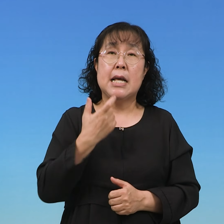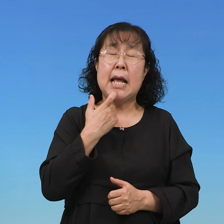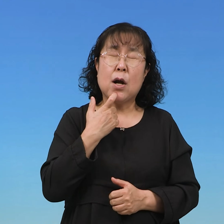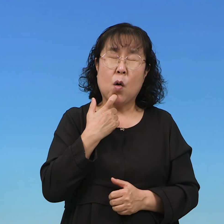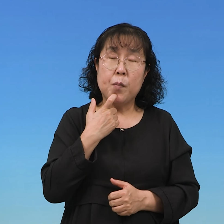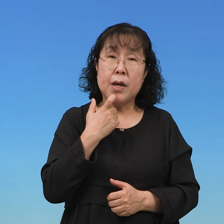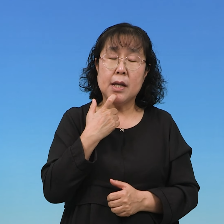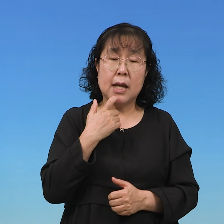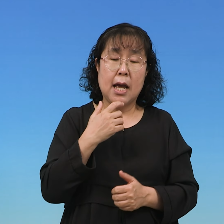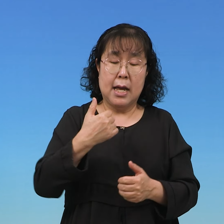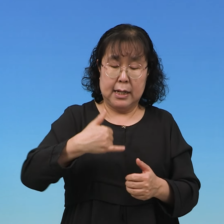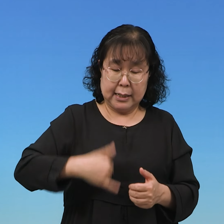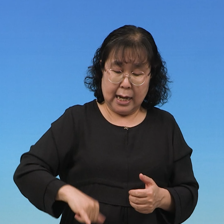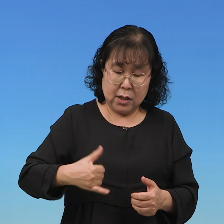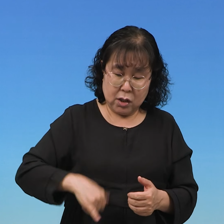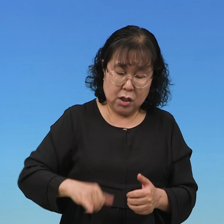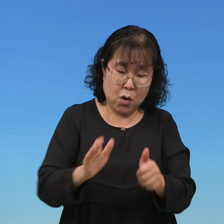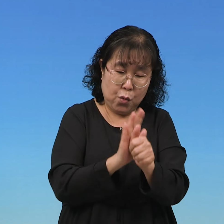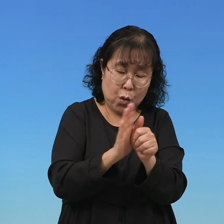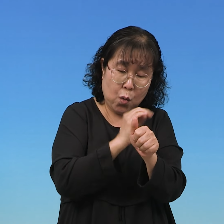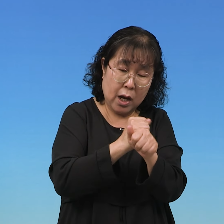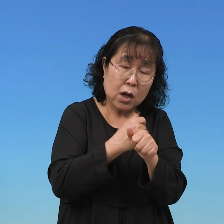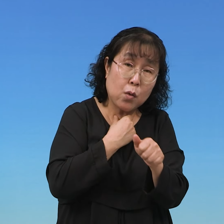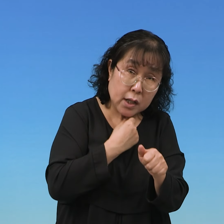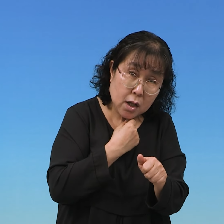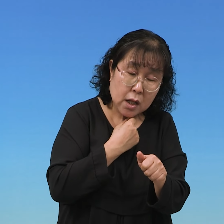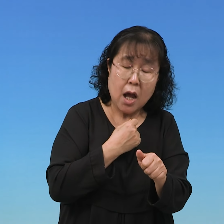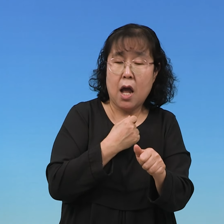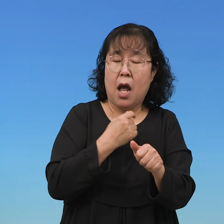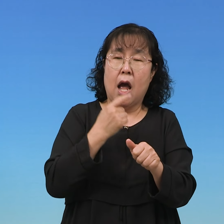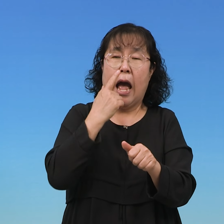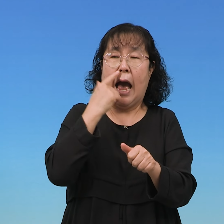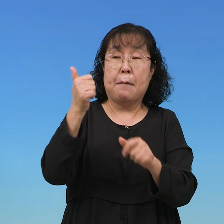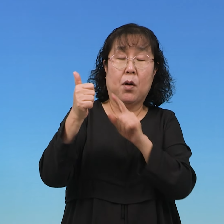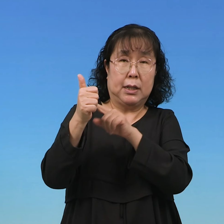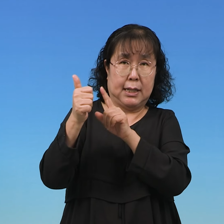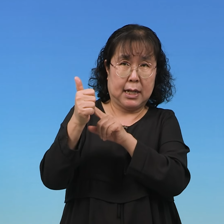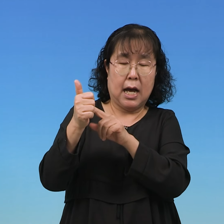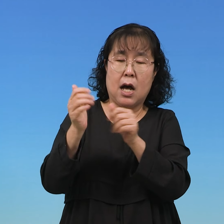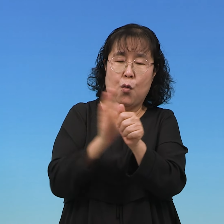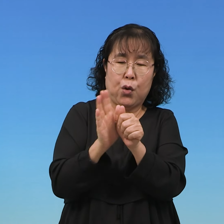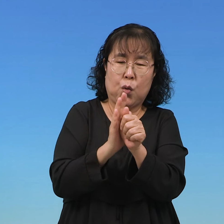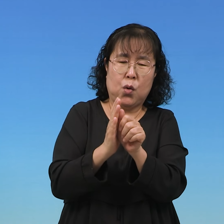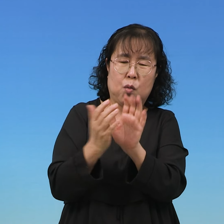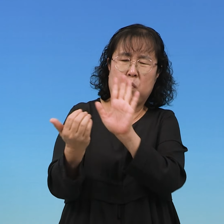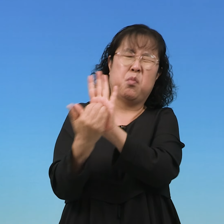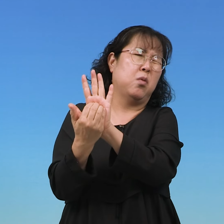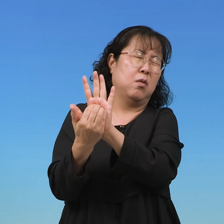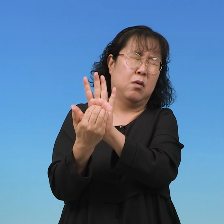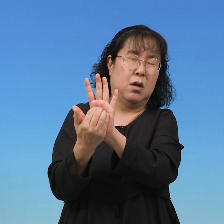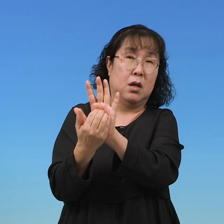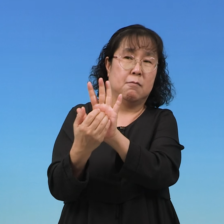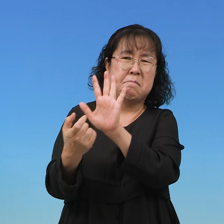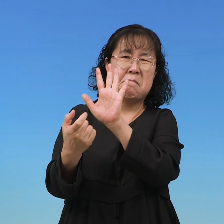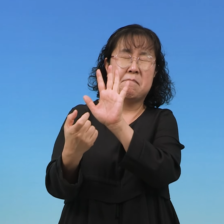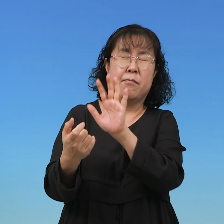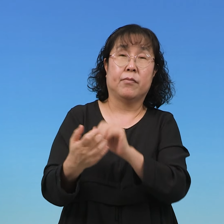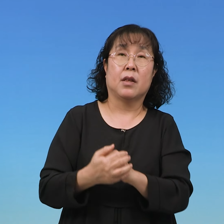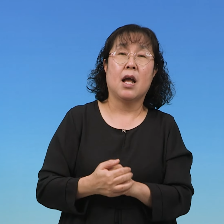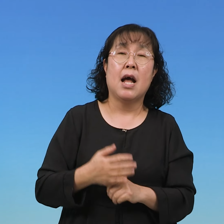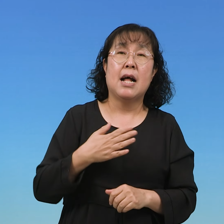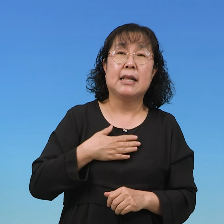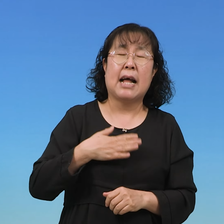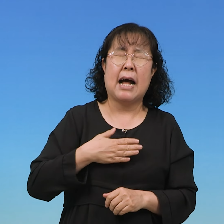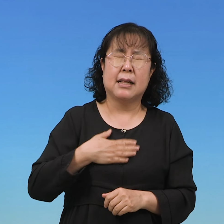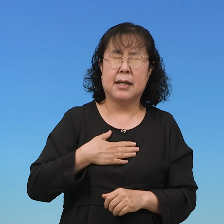야곱이 이렇게 말합니다. 자녀들이 위로하려고 했으나 그는 그들의 위로를 마다했다, 거절했다. 그리고 이렇게 말합니다.